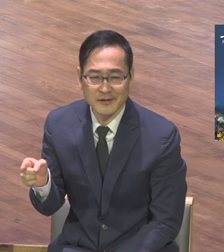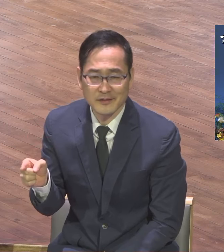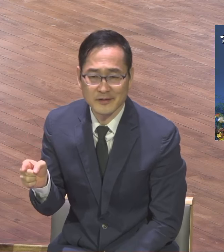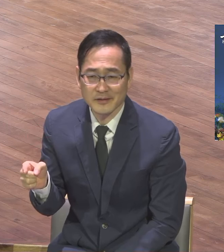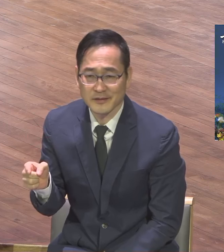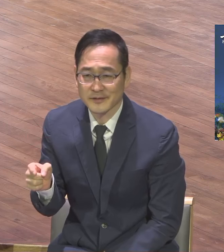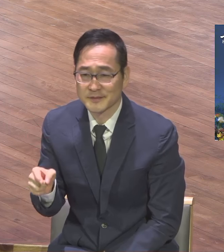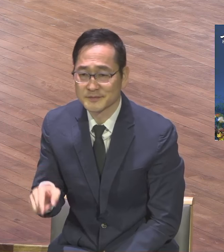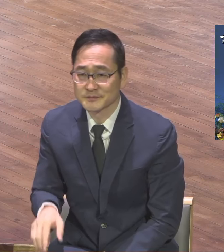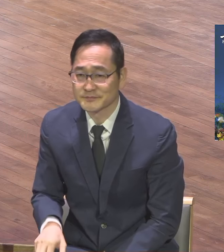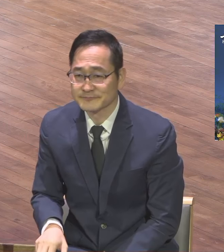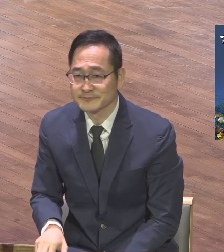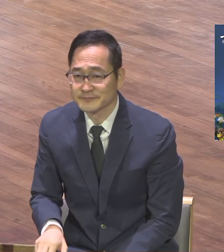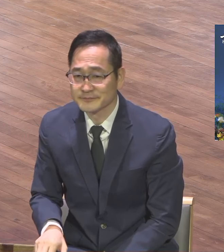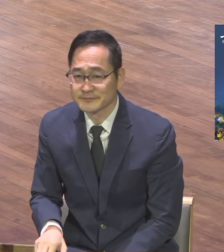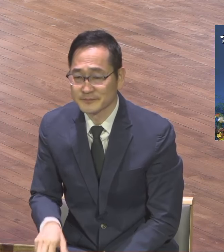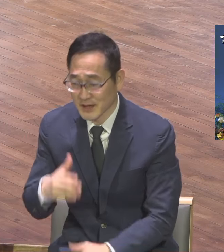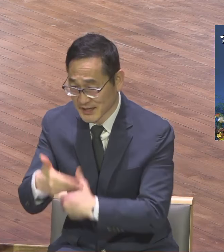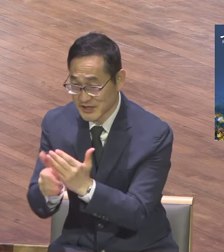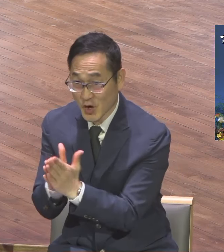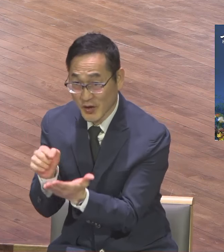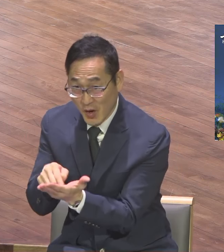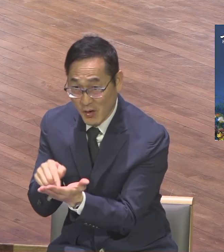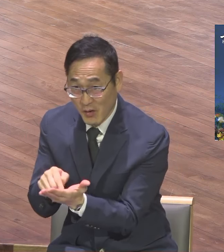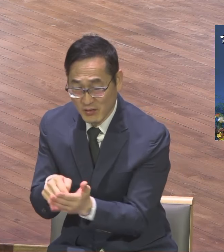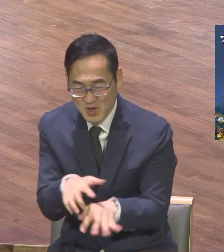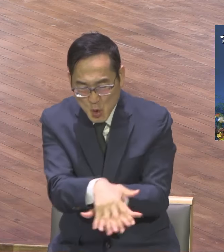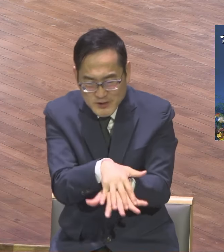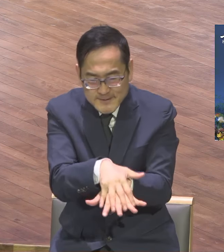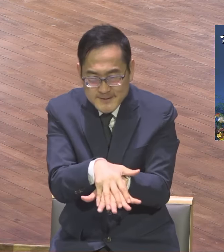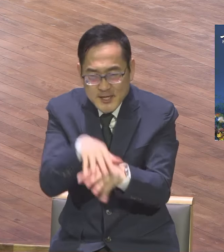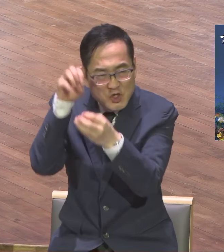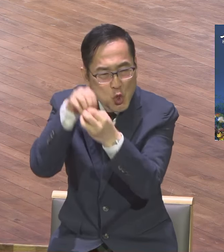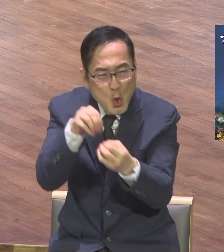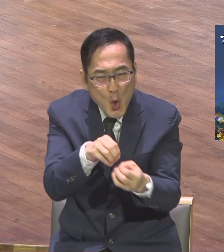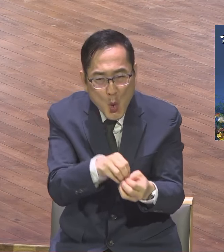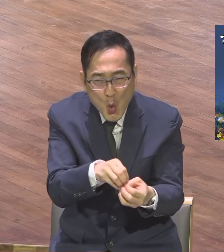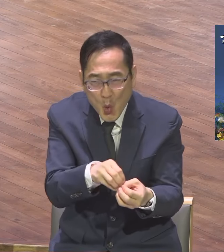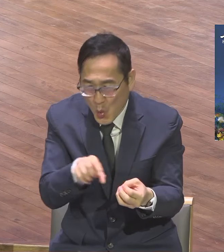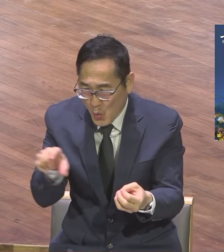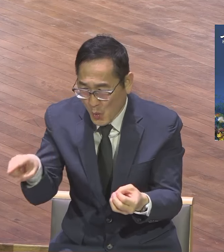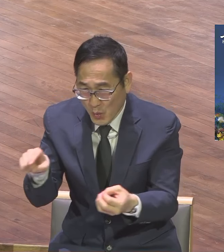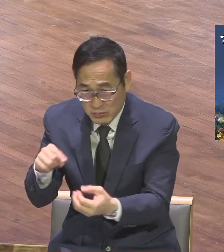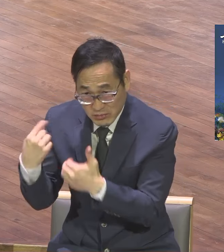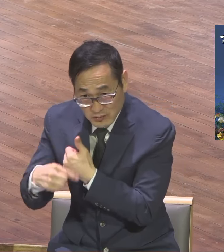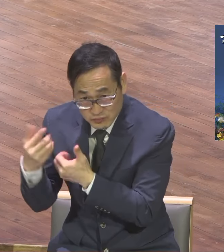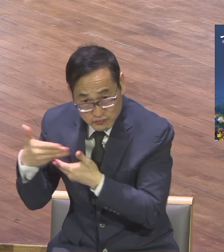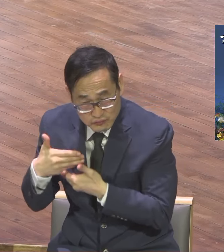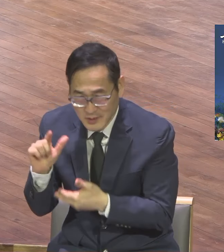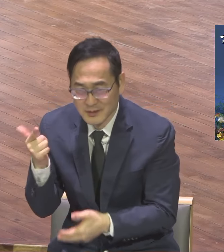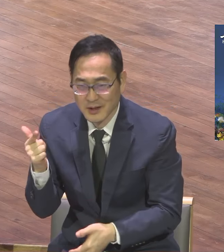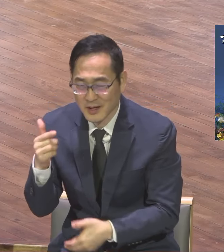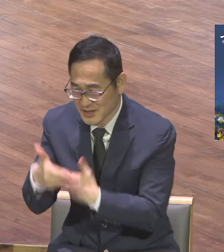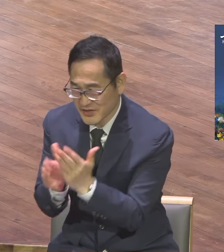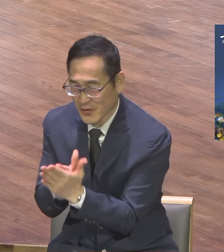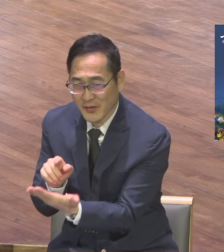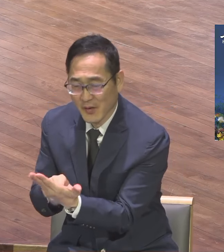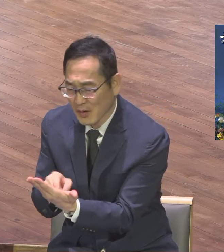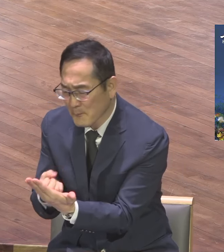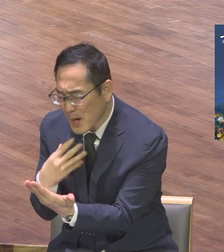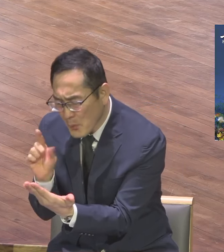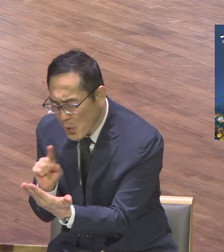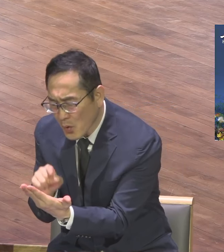말했냐? 사람이 아니고 조직이 아니라 뭐 전통이 아니라 우리의 선입견이 아니라 성경이 뭐라고